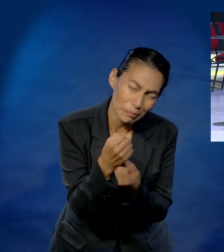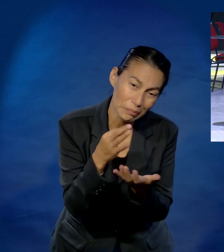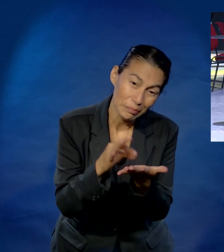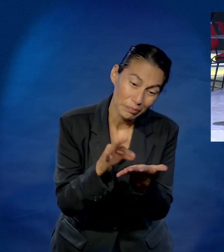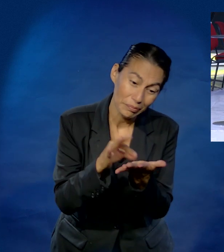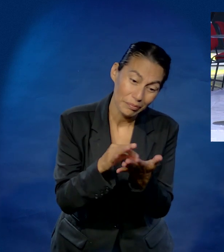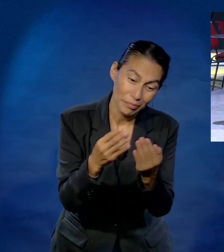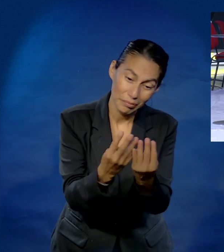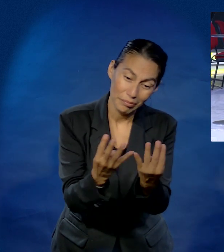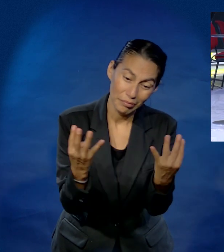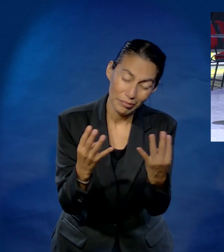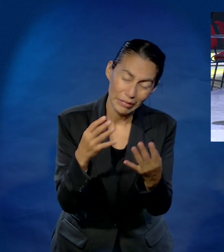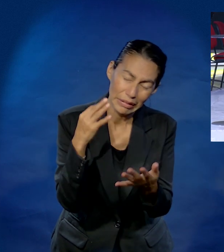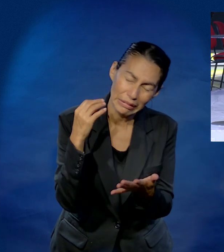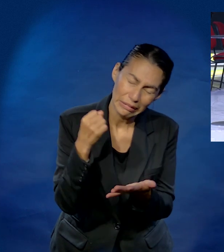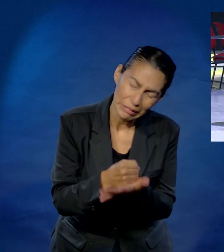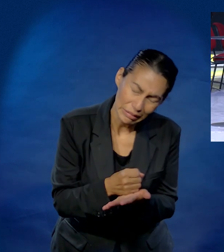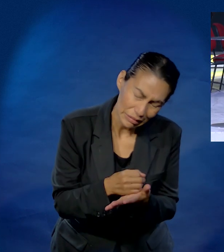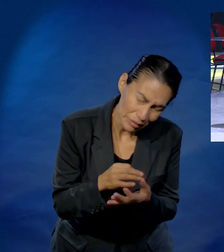ese.